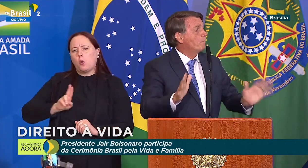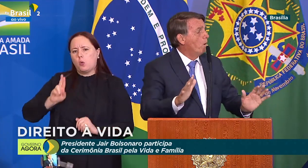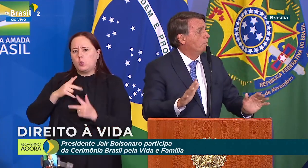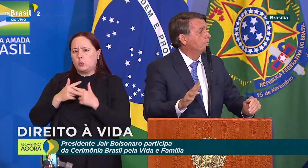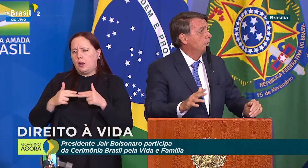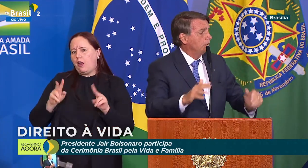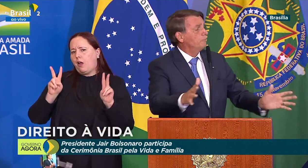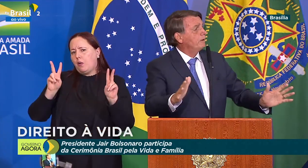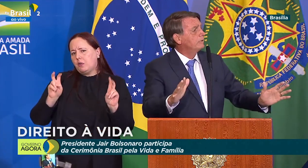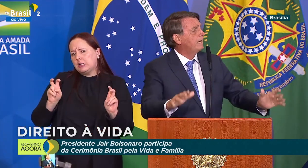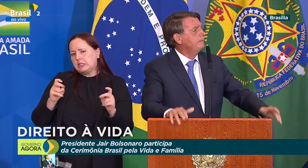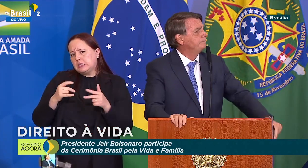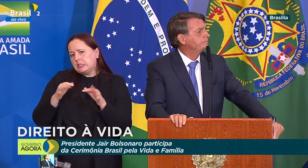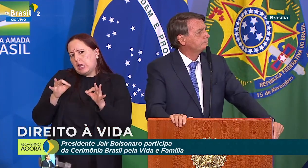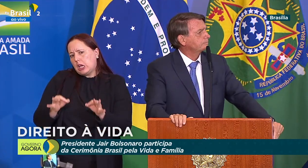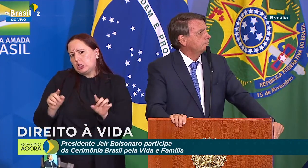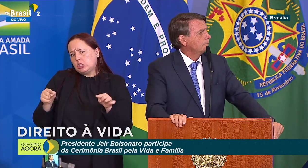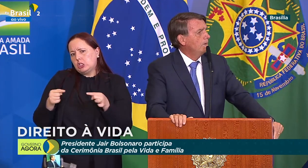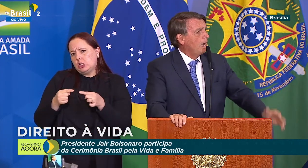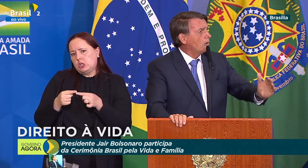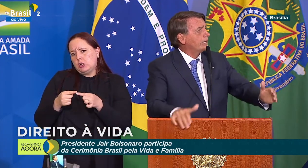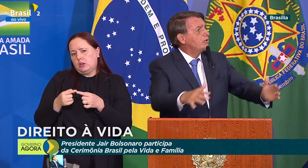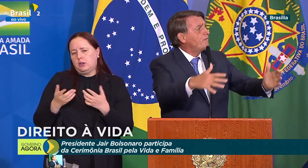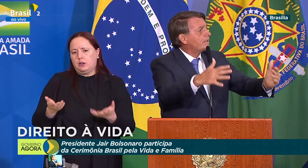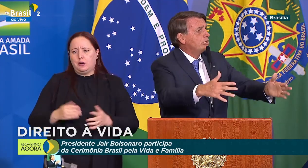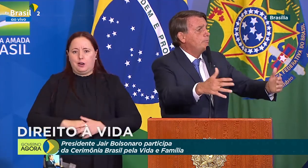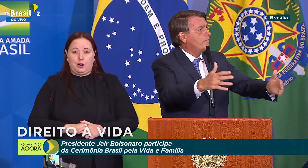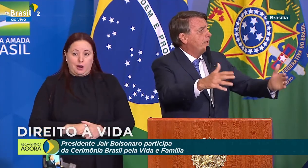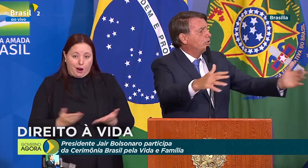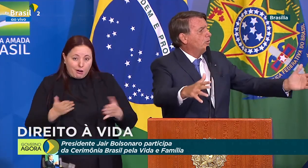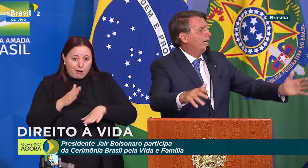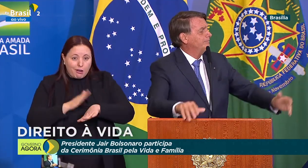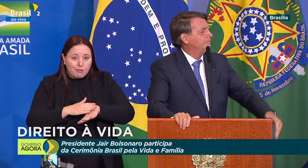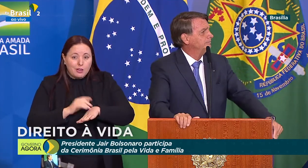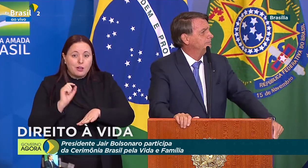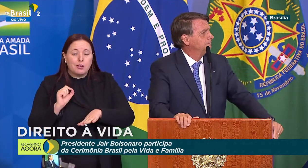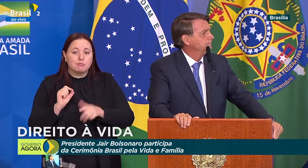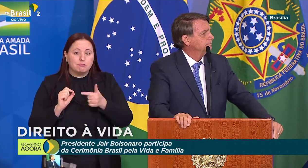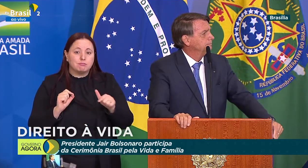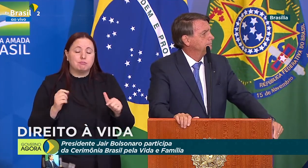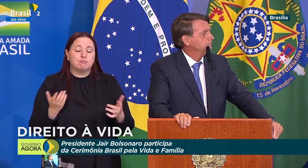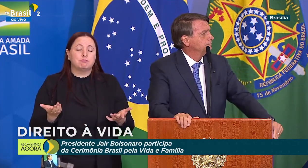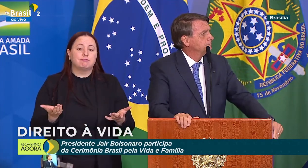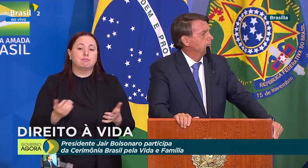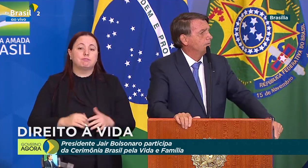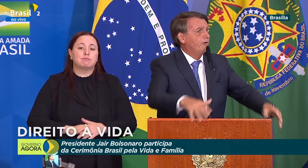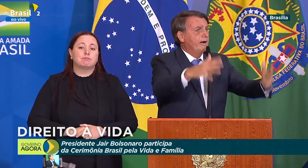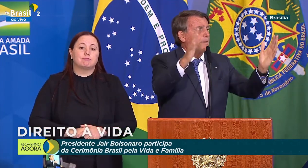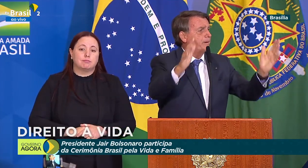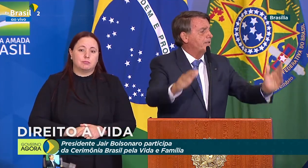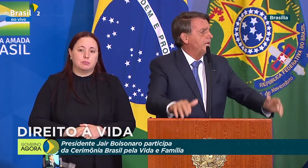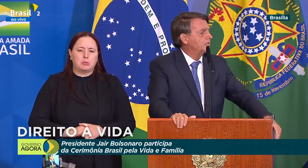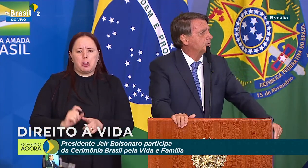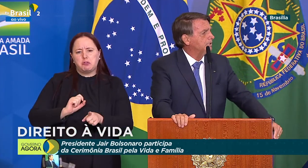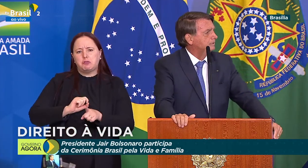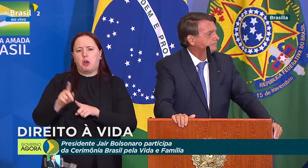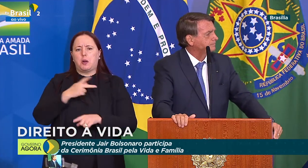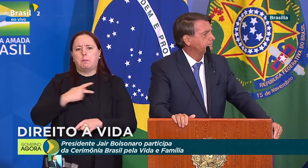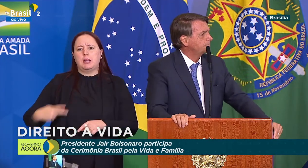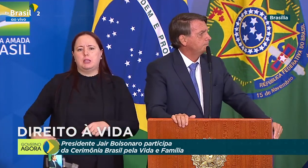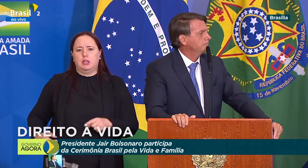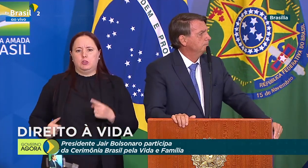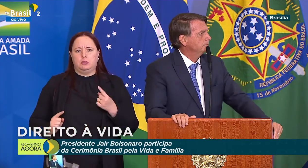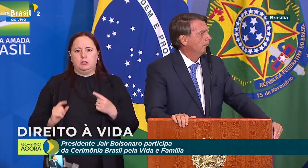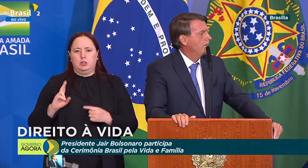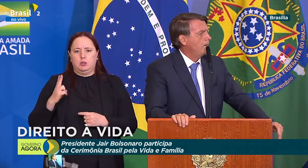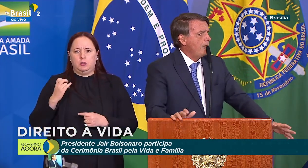outro talco pompom e não foi botar agora estamos fazendo um movimento de rua e bora presidente